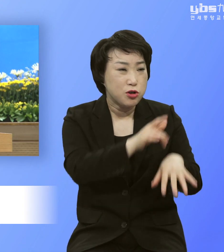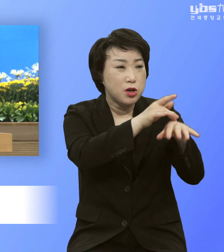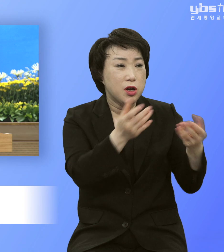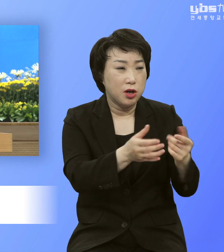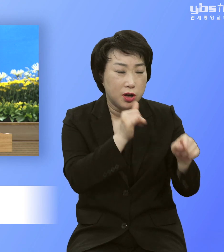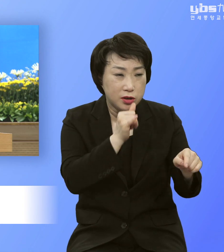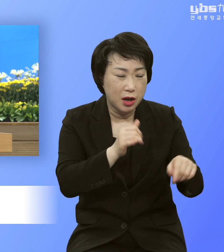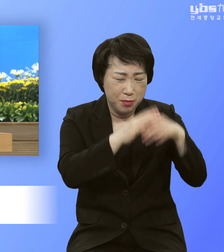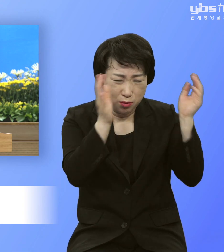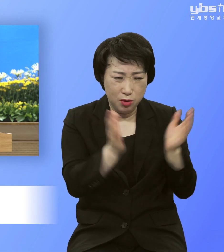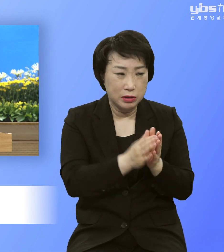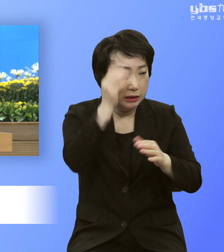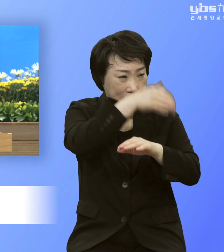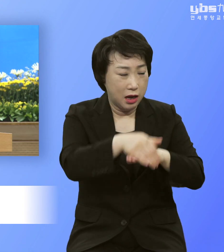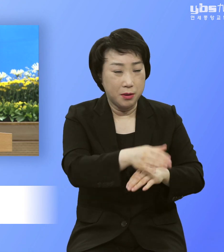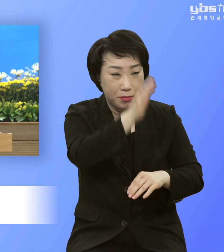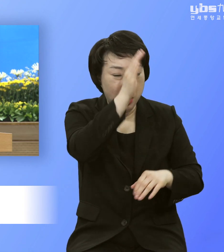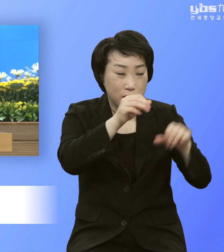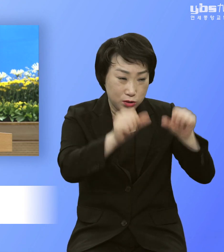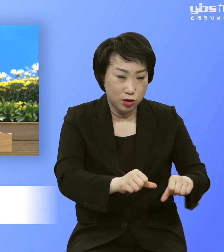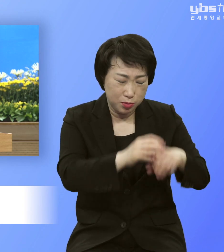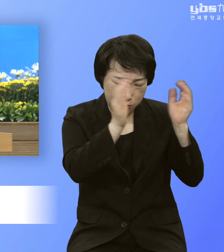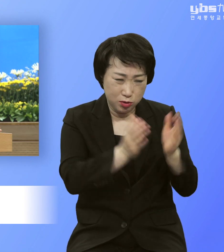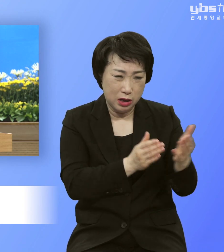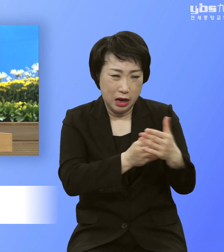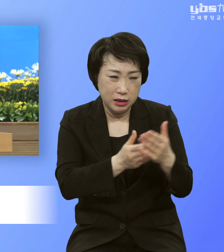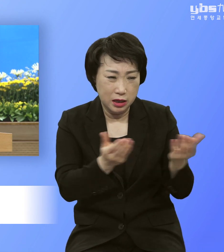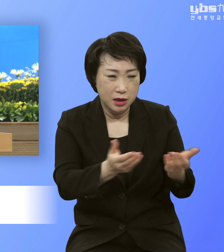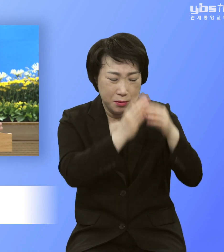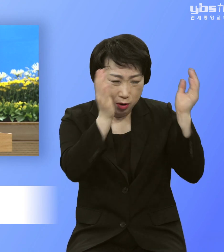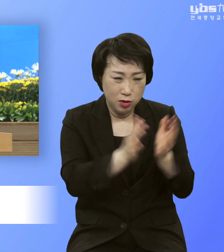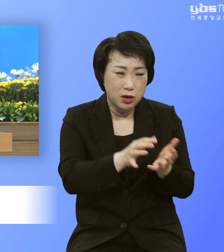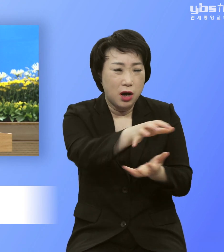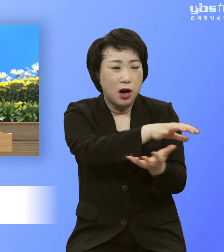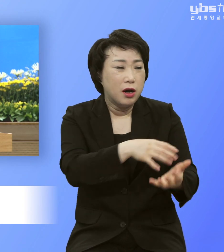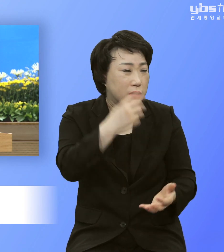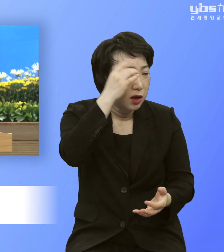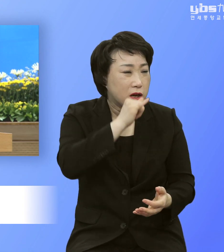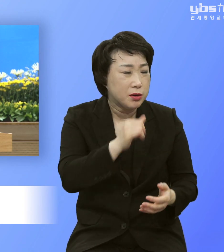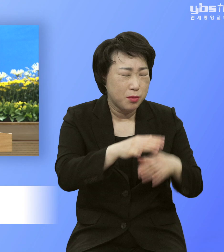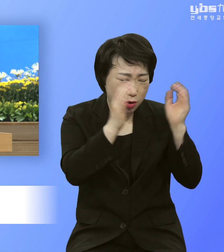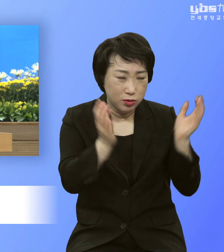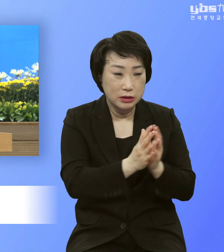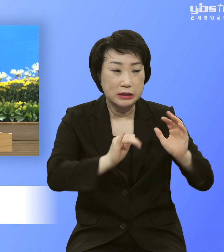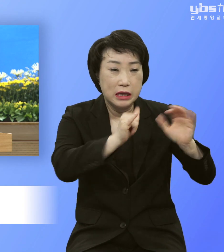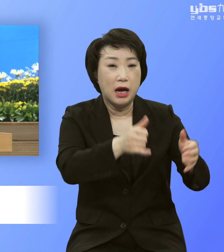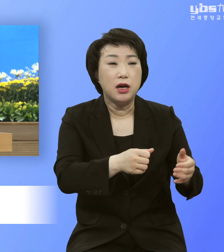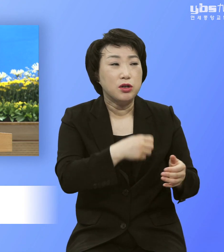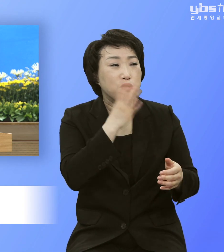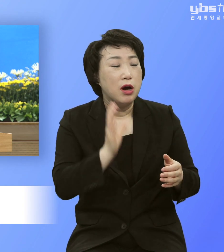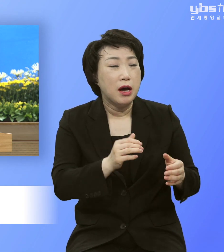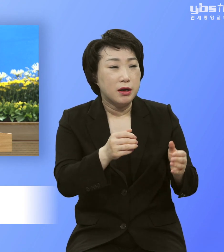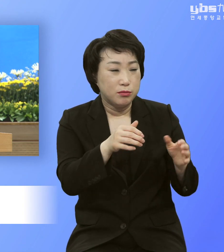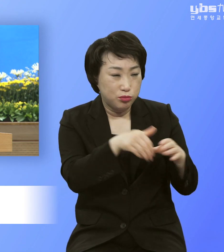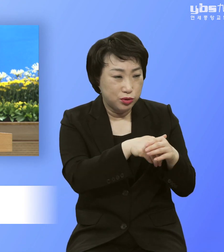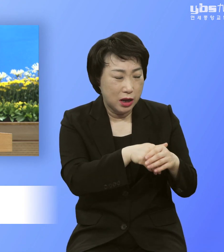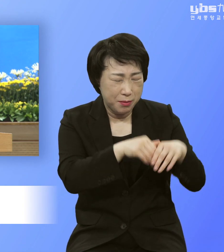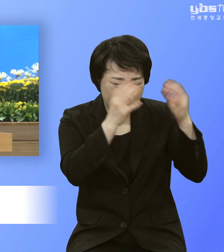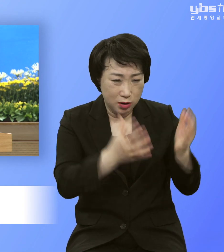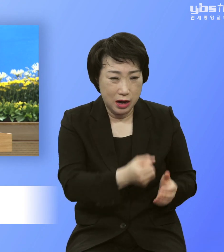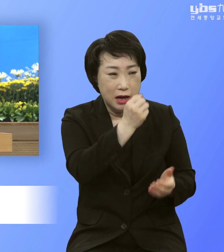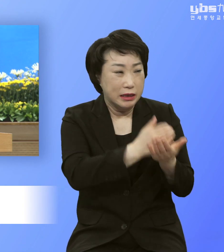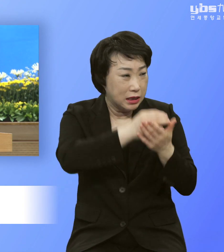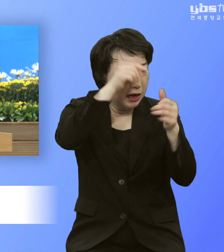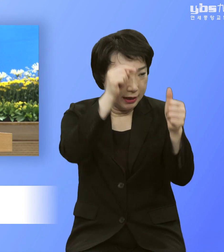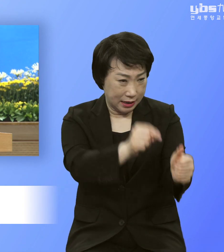귀신아, 너의 모든 괴계들, 질병들, 저주를 안 되는 모든 사건들, 혼란한 생각들, 세상 풍파, 물질, 문명, 유행들 싹 다